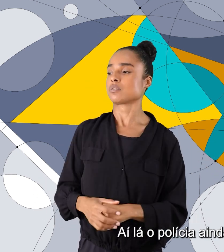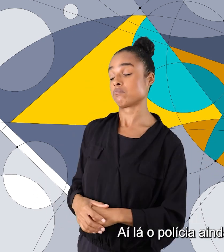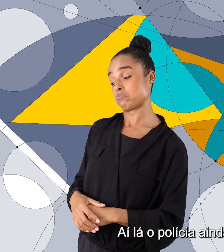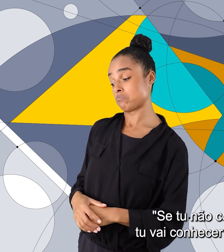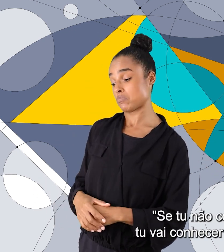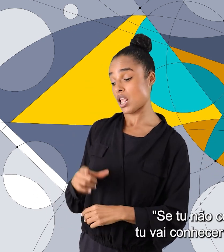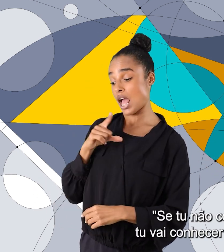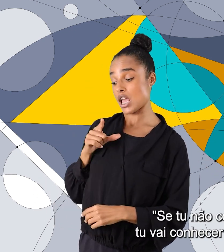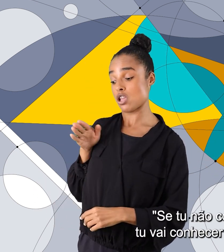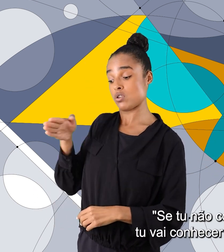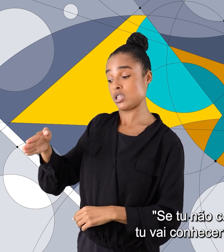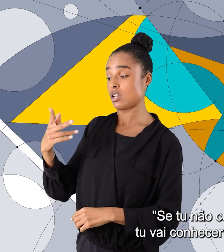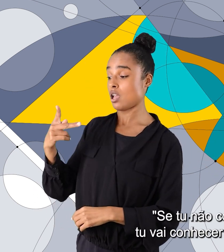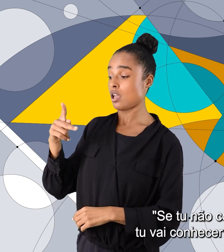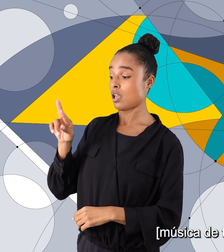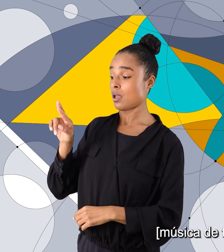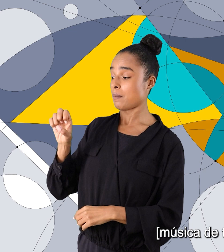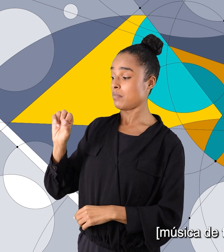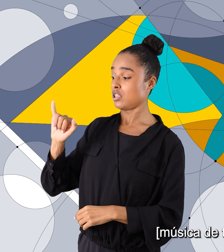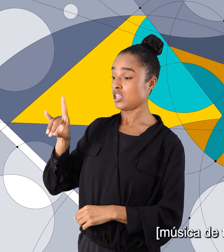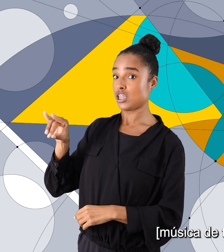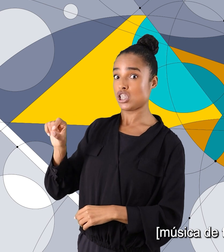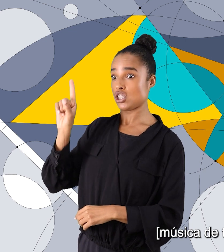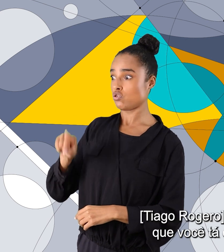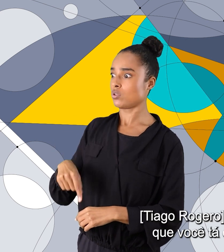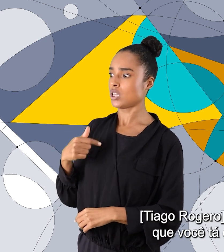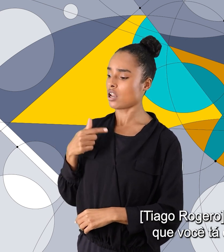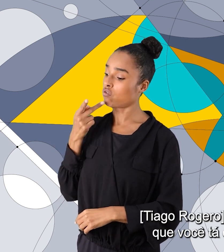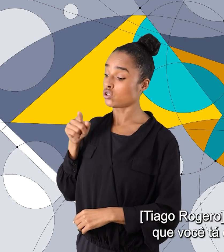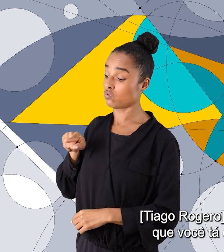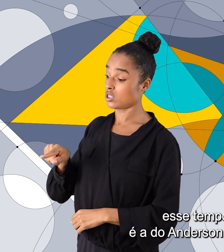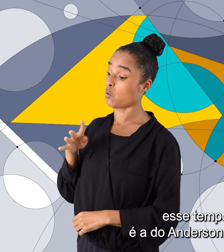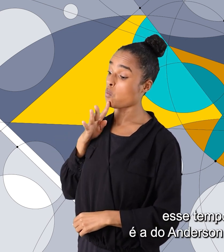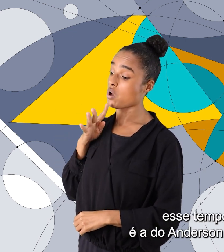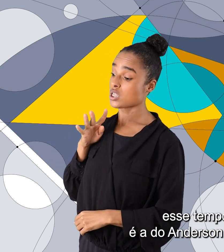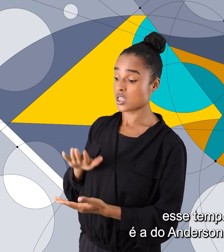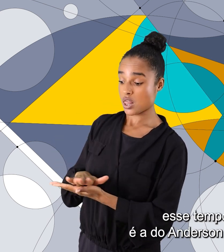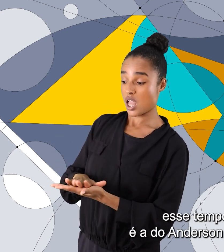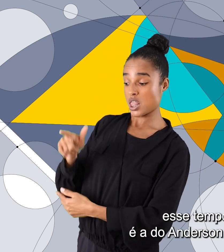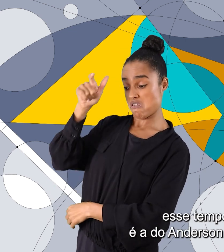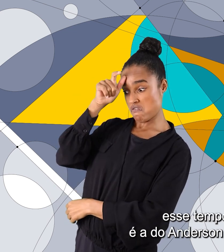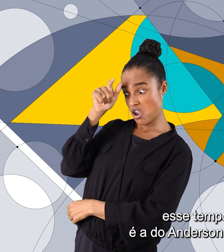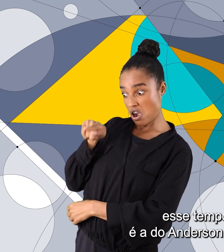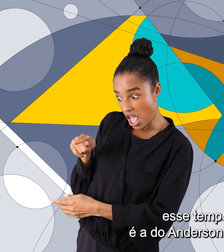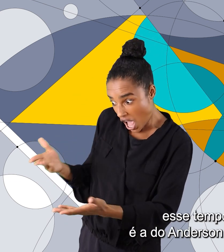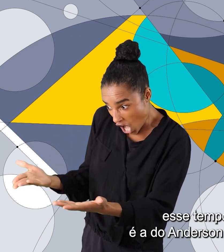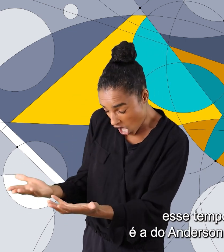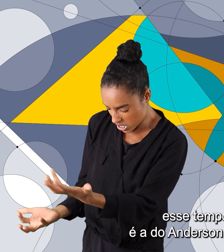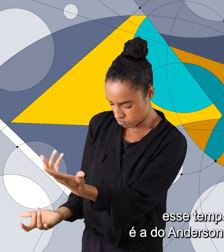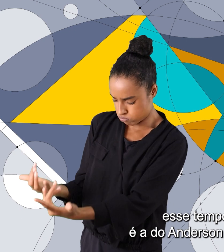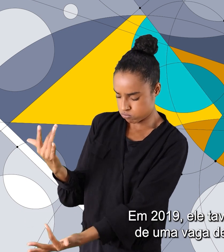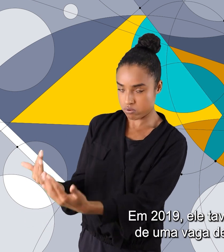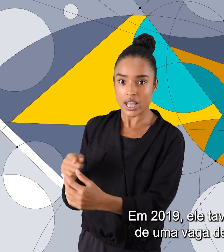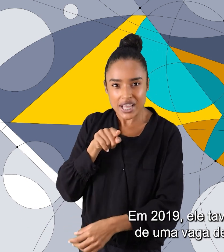polícia ainda falou que eu não conheço, que vai conhecer o inferno. Essa voz que você está ouvindo esse tempo todo é a do Anderson